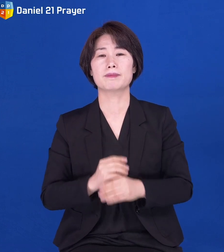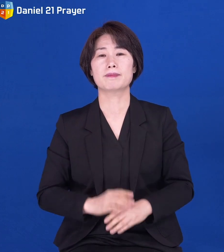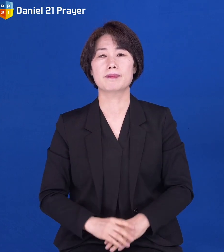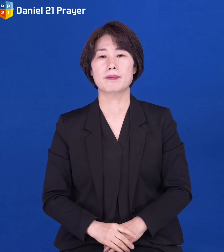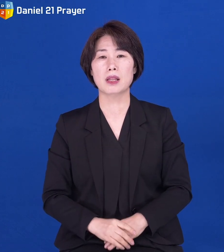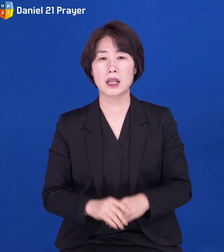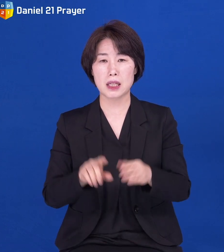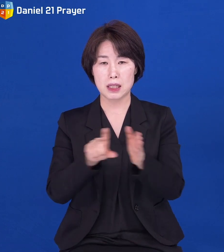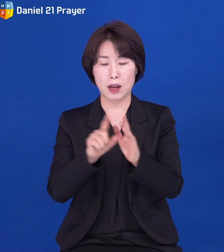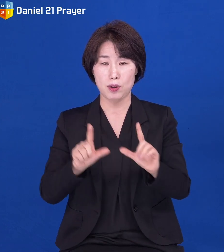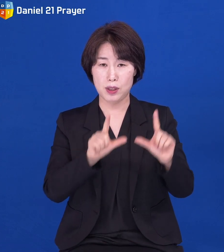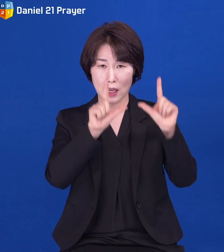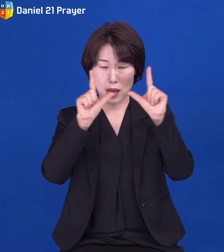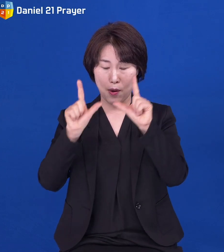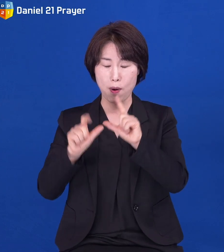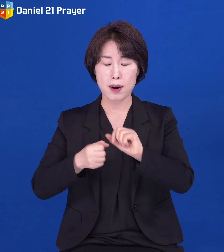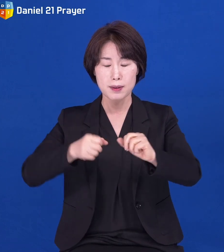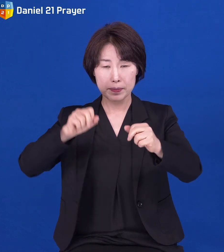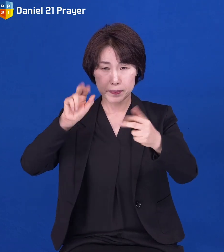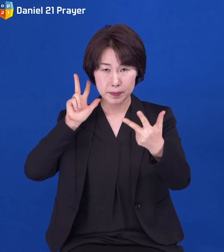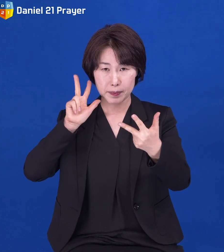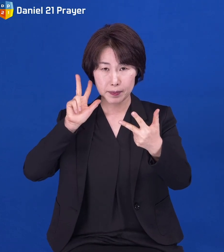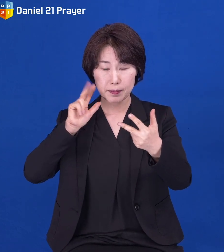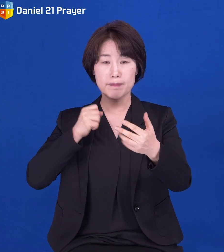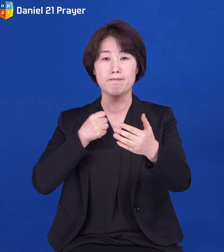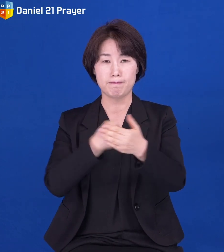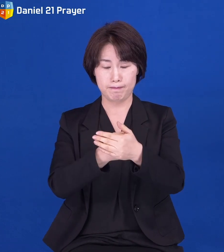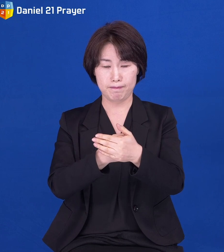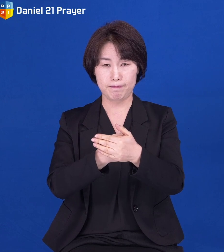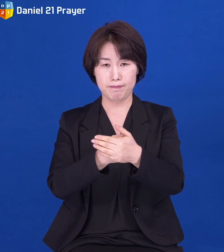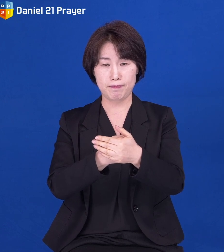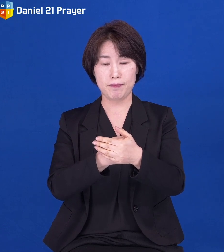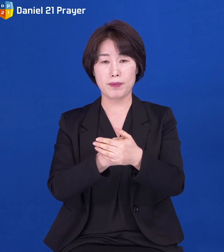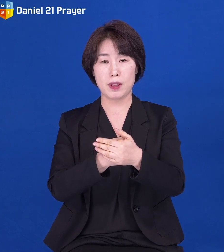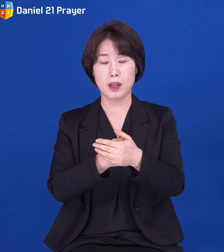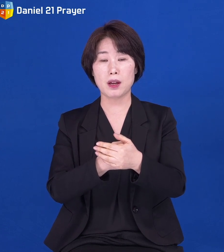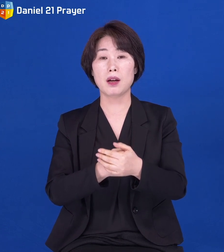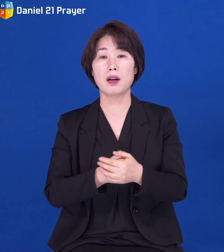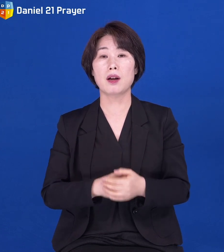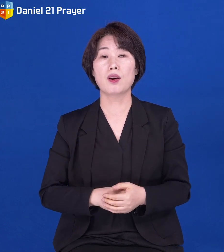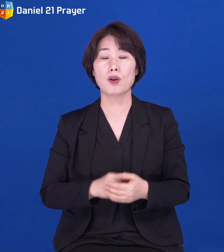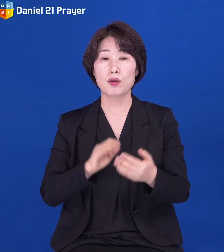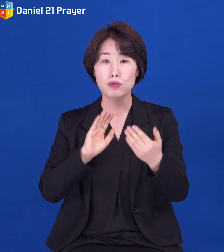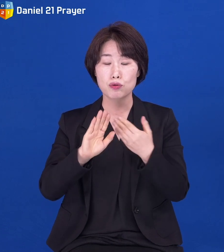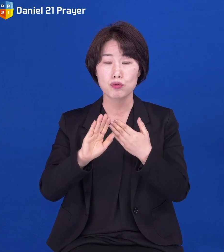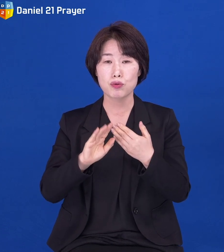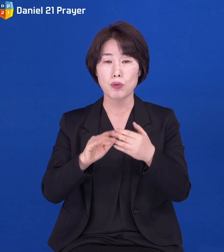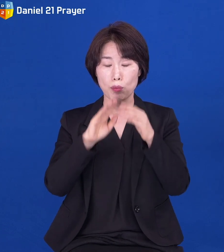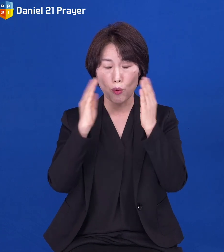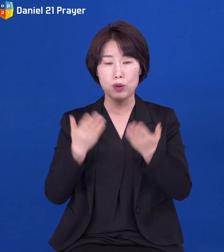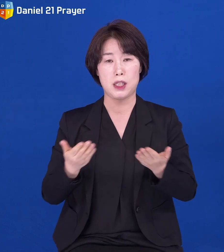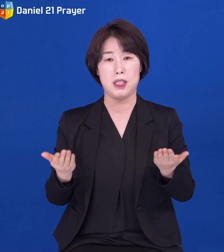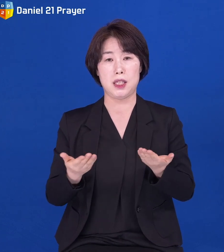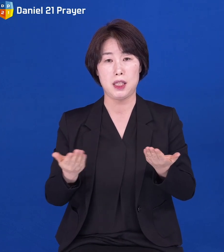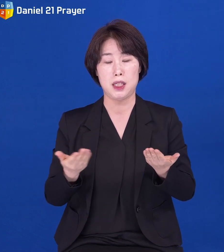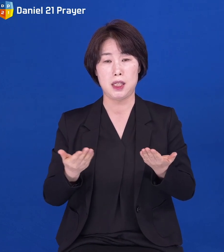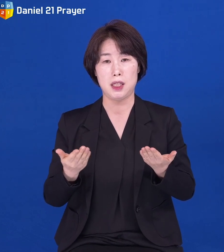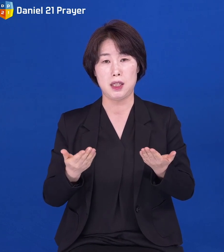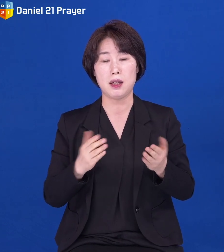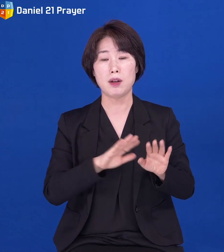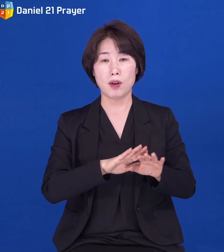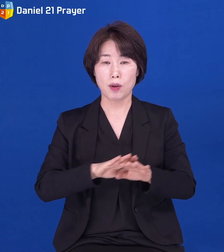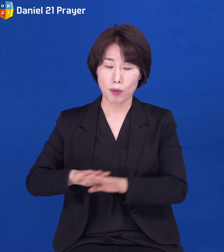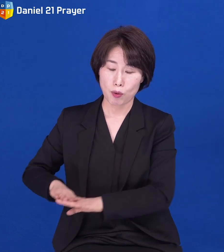신앙생활 열심히 하겠다고 다짐을 하고 그때부터 너무 감사하게 제가 이제 모든 직업을 다 포기하고 연예계